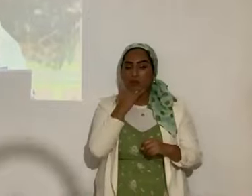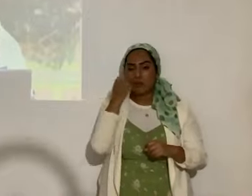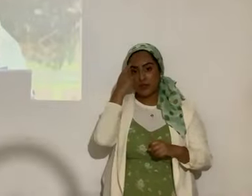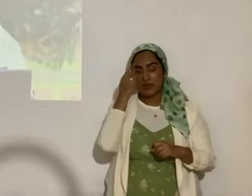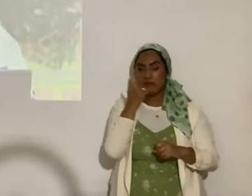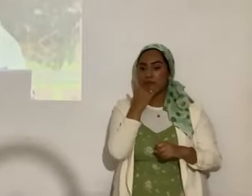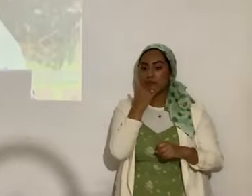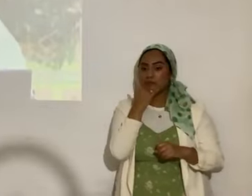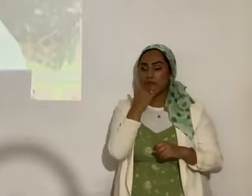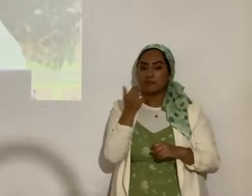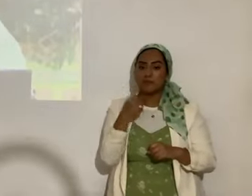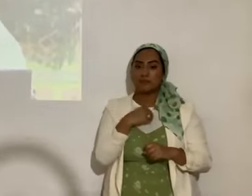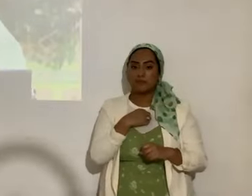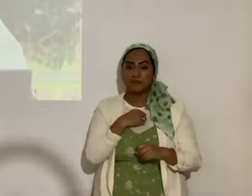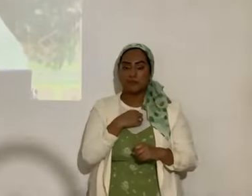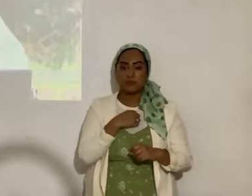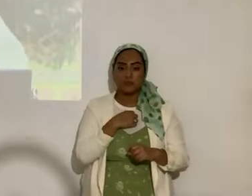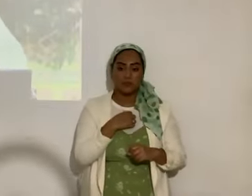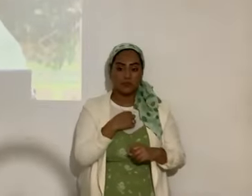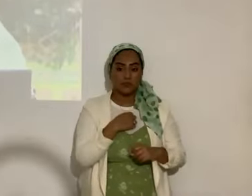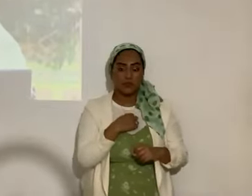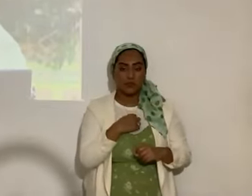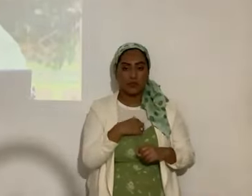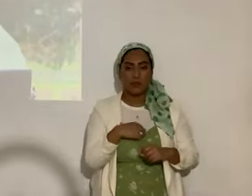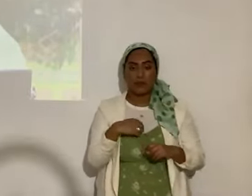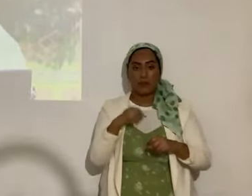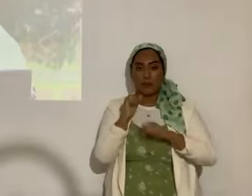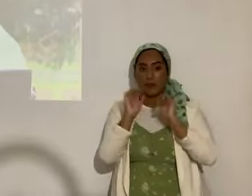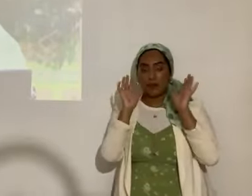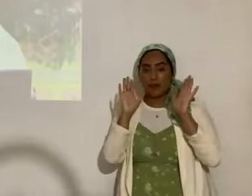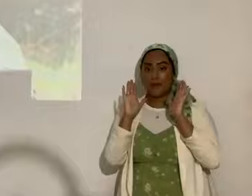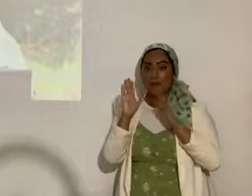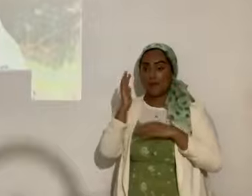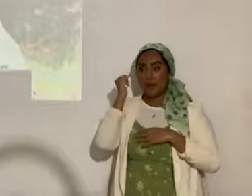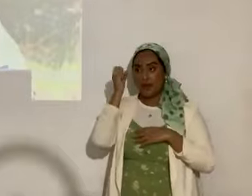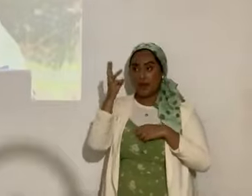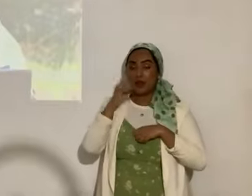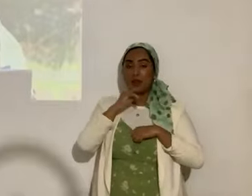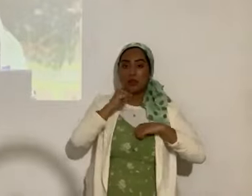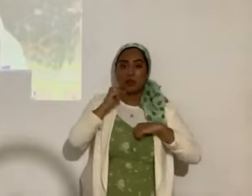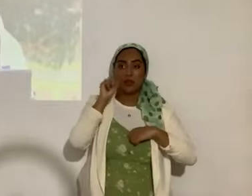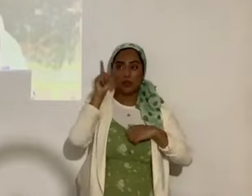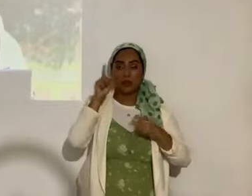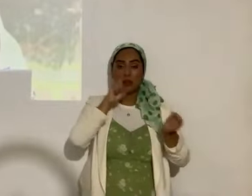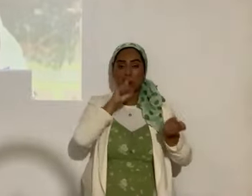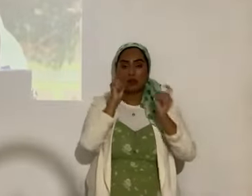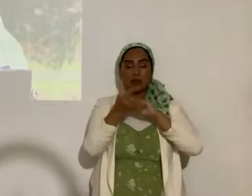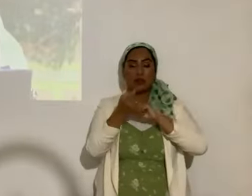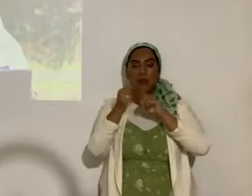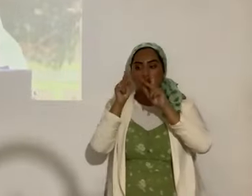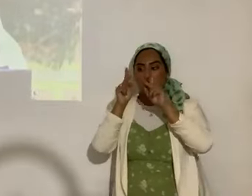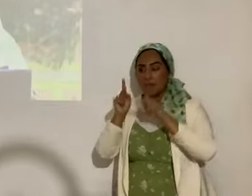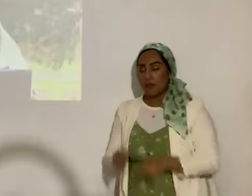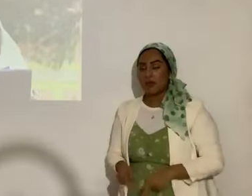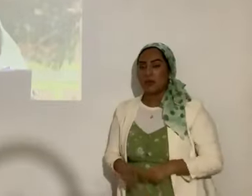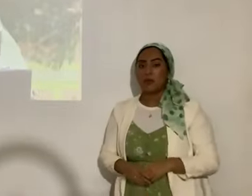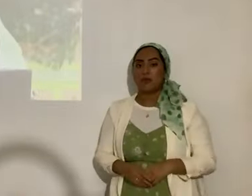Es una mala idea es una mala práctica una de las Maravillas de yashua es que él cambia a la persona